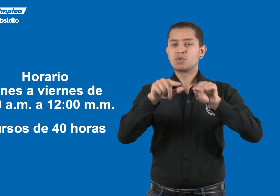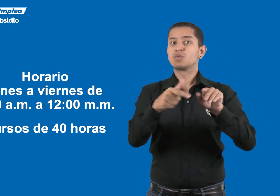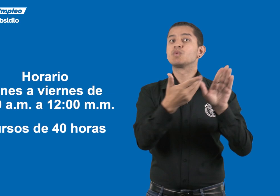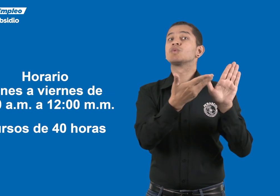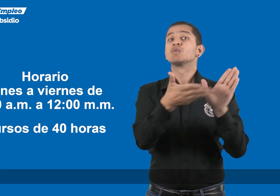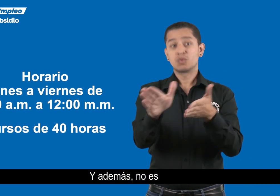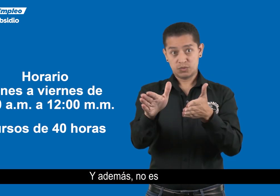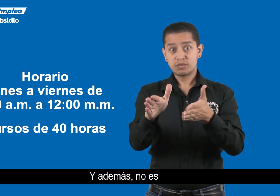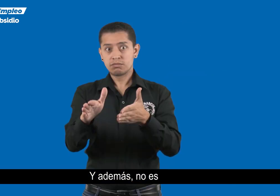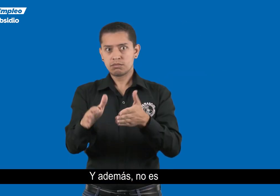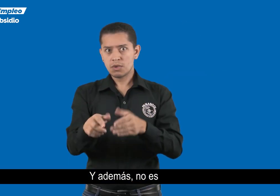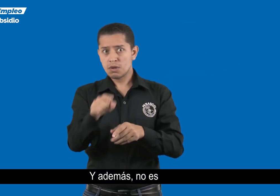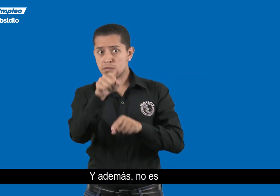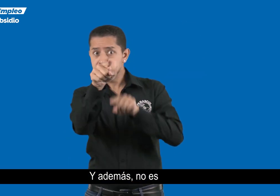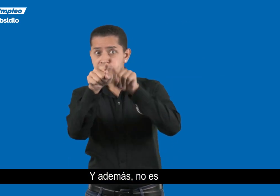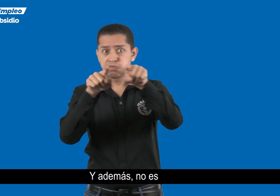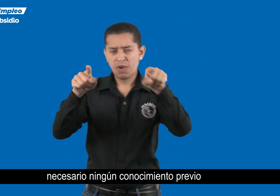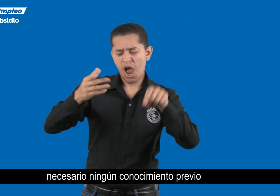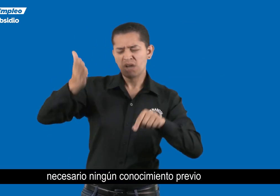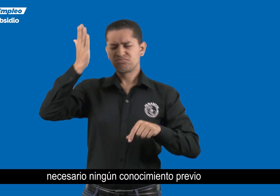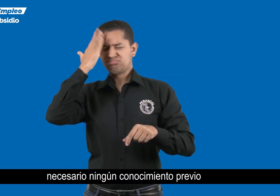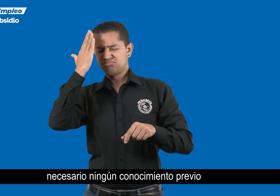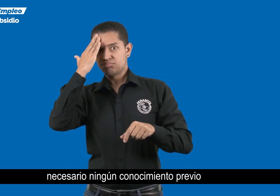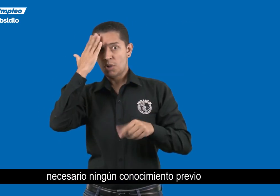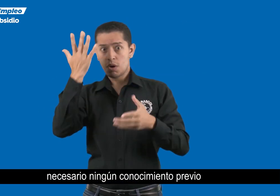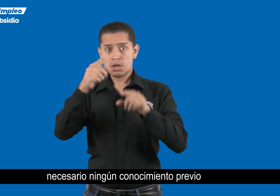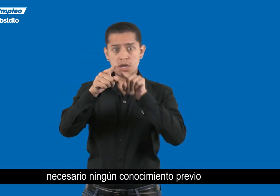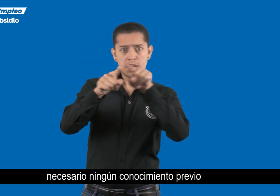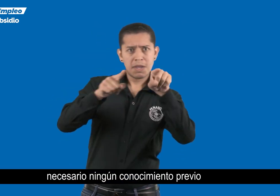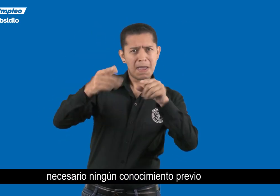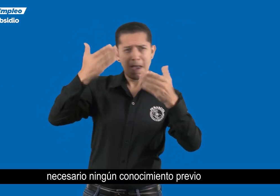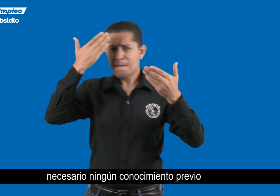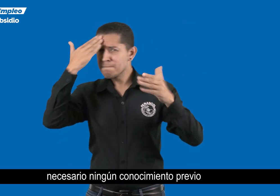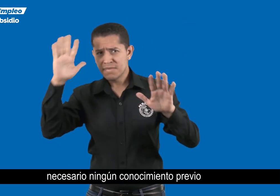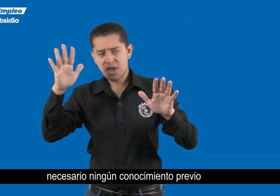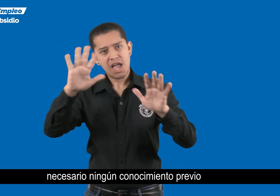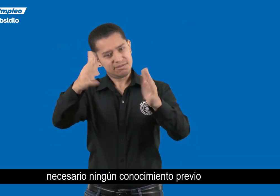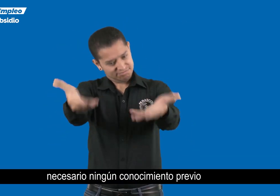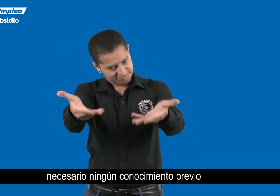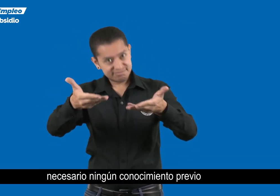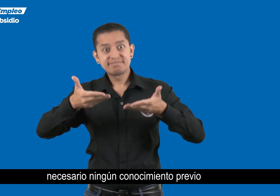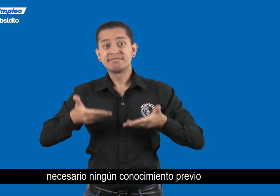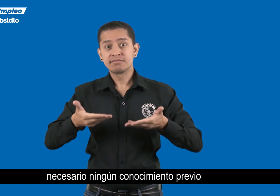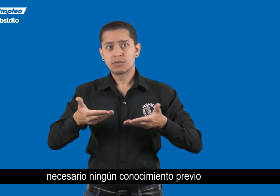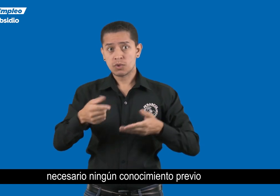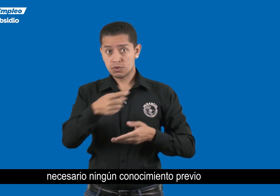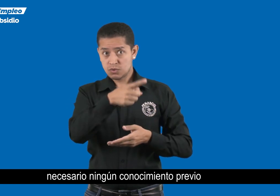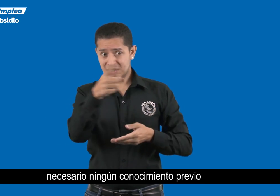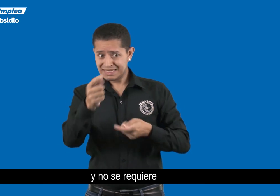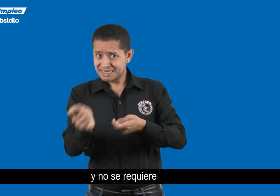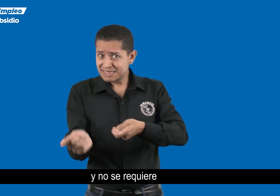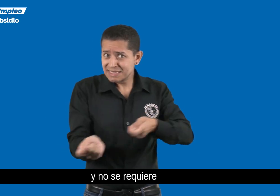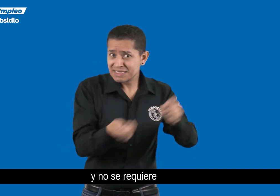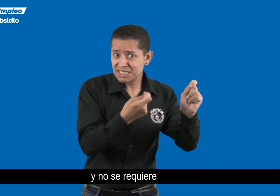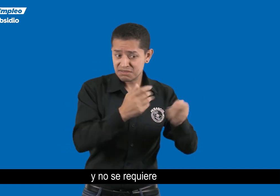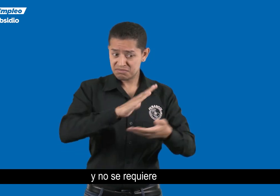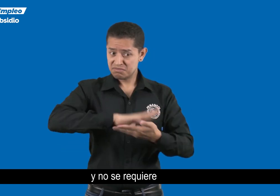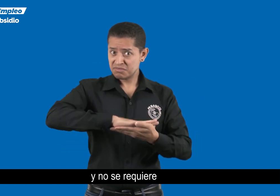Y además, no es necesario ningún conocimiento previo. Y no se requiere